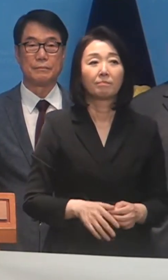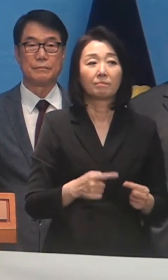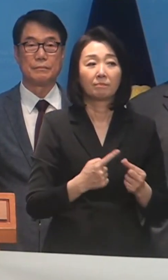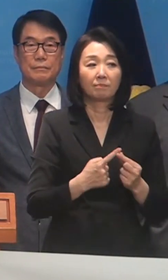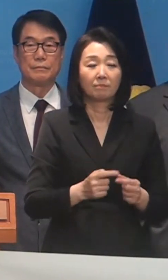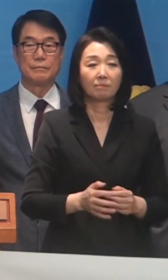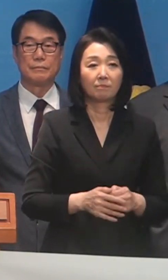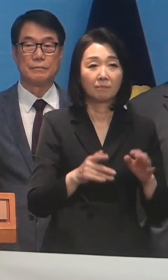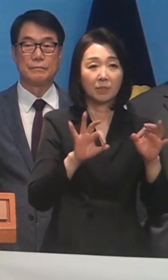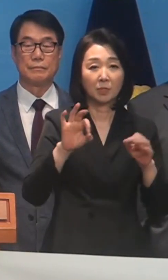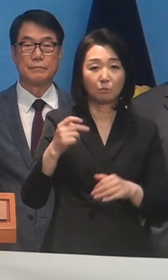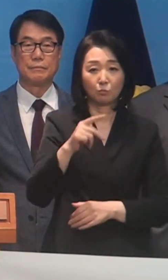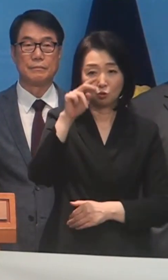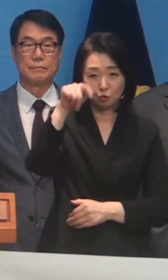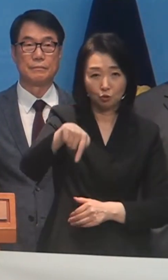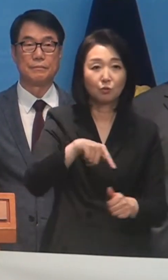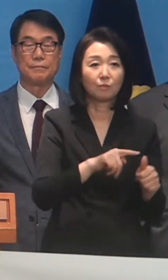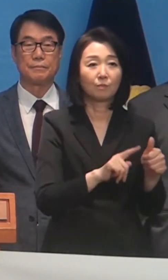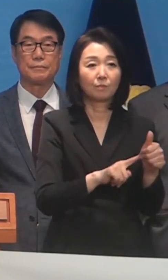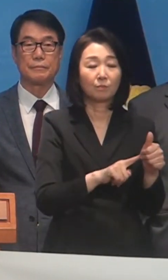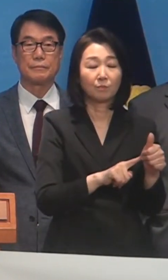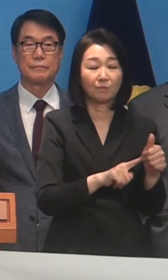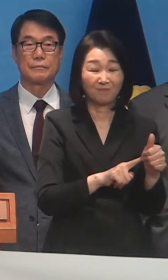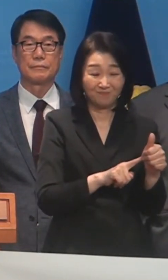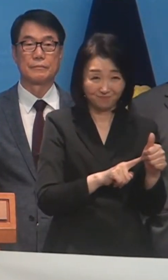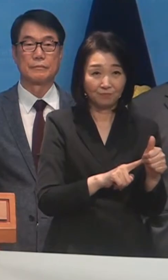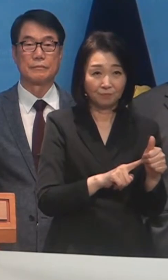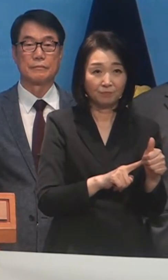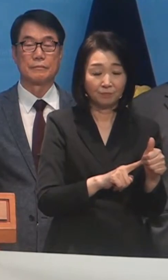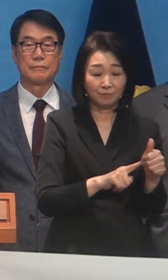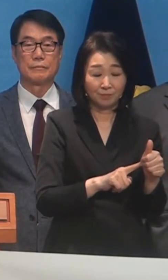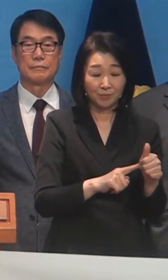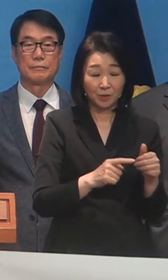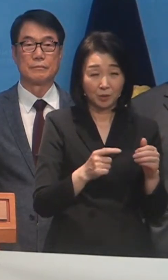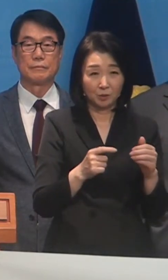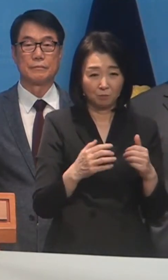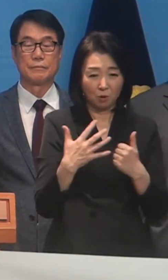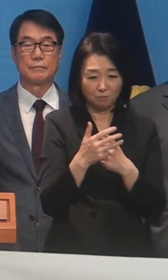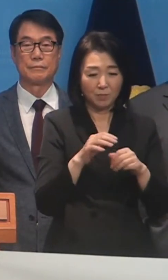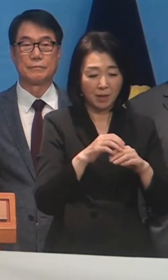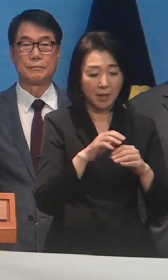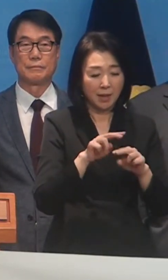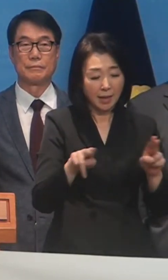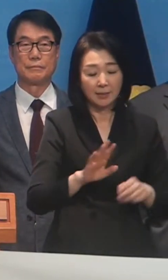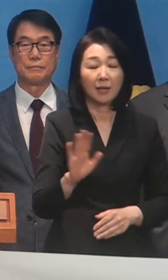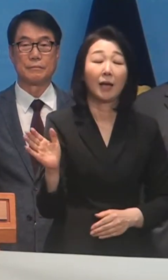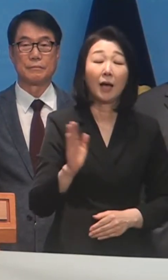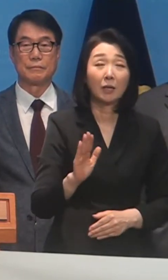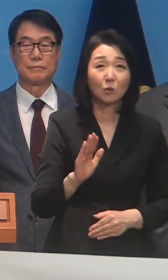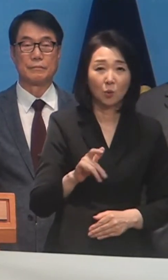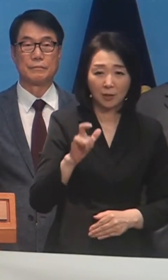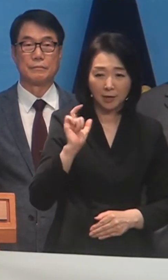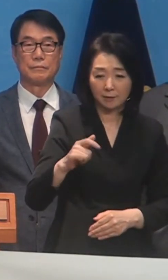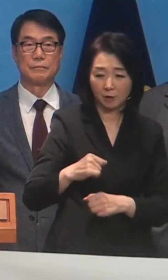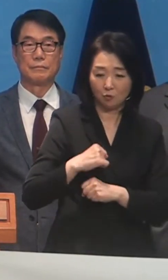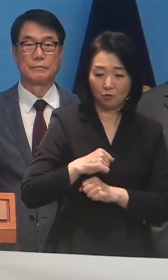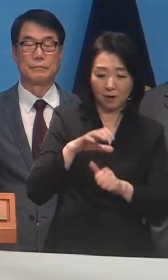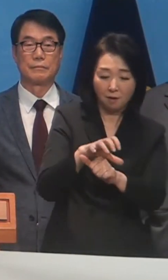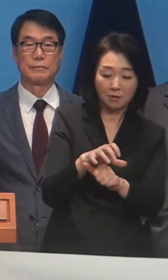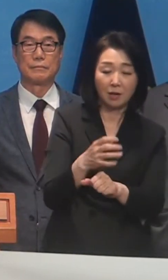첫째, 김문수 후보는 무장해제나 평화쇼보다는 강력한 군사적 억제력을 바탕으로